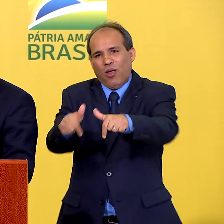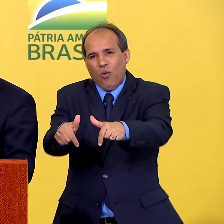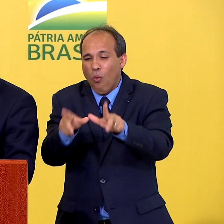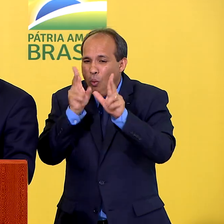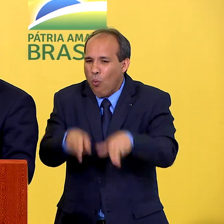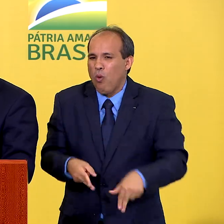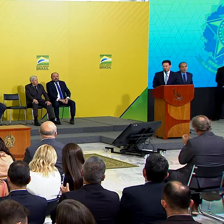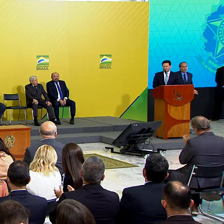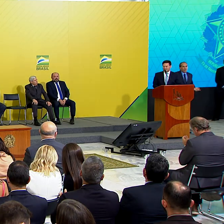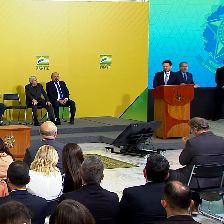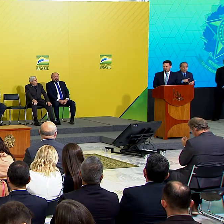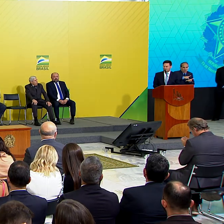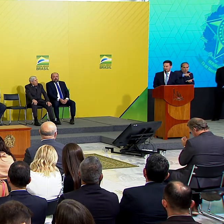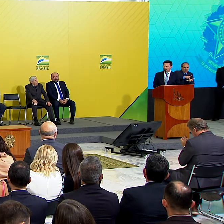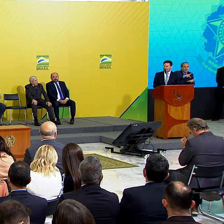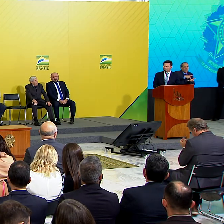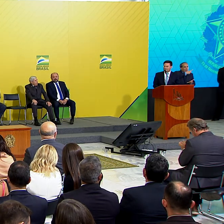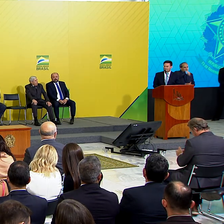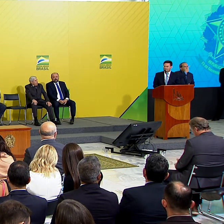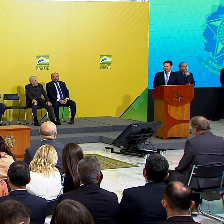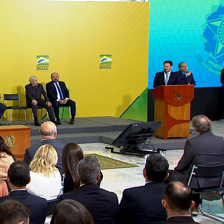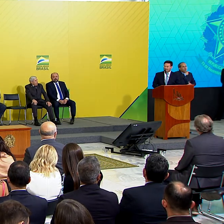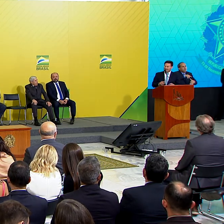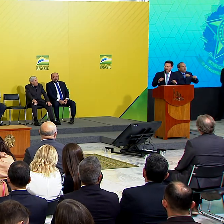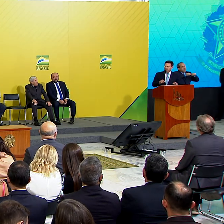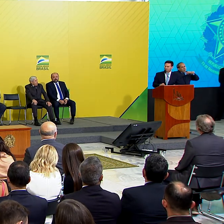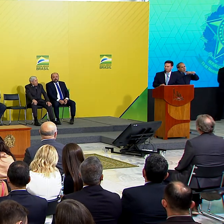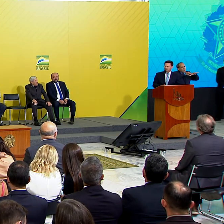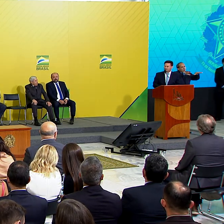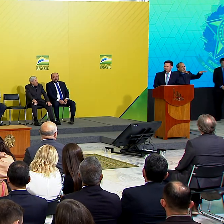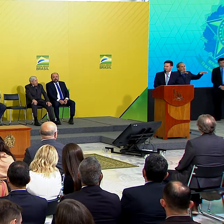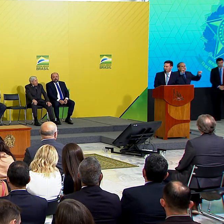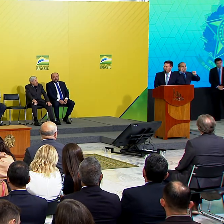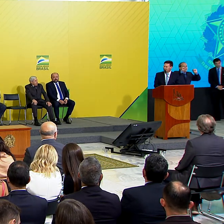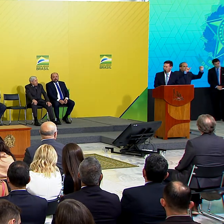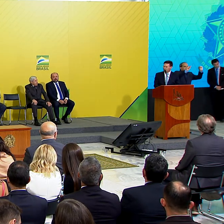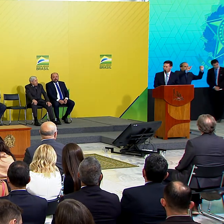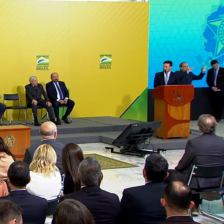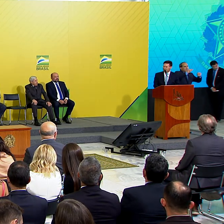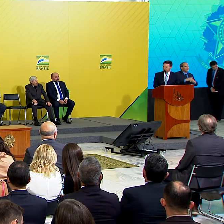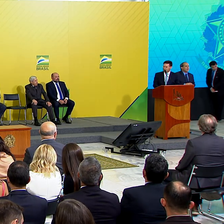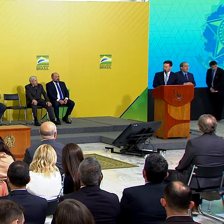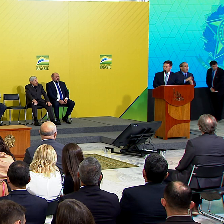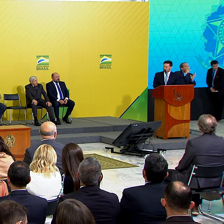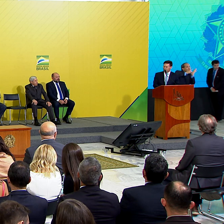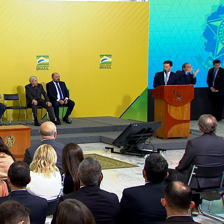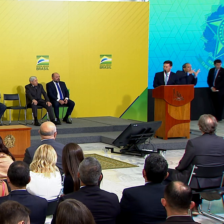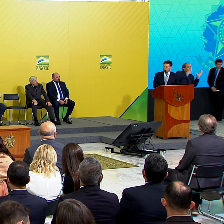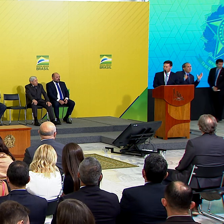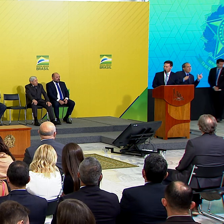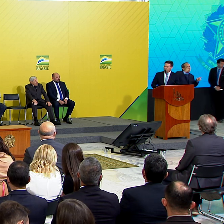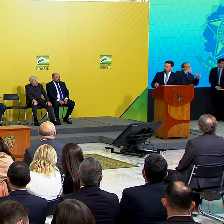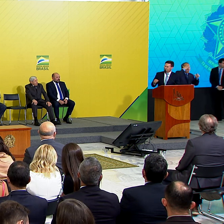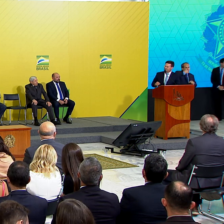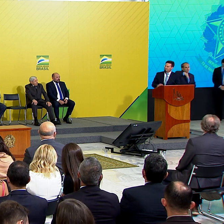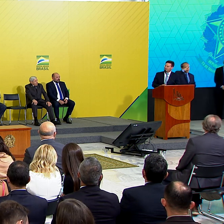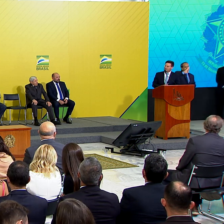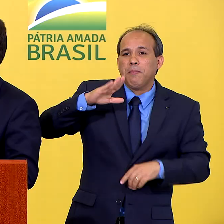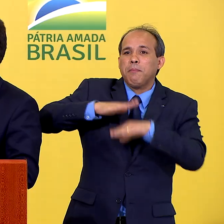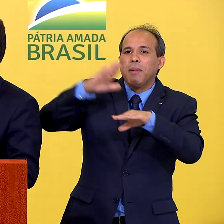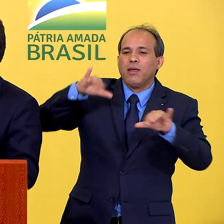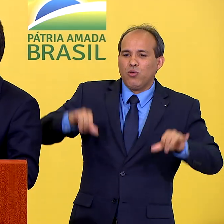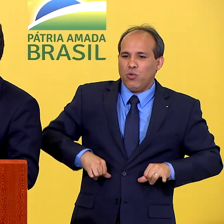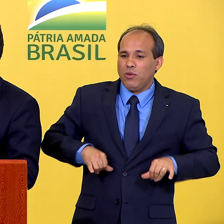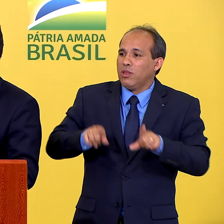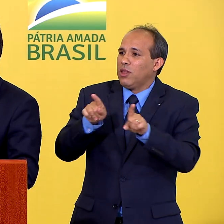que literalmente nós fazemos chegar lá na ponta, onde está a realidade dos nossos brasileiros mais sofridos. Os